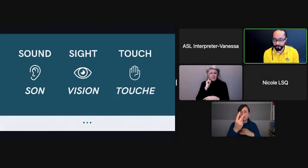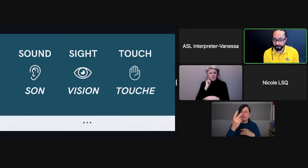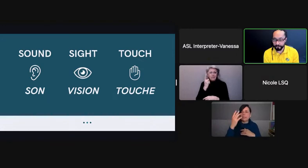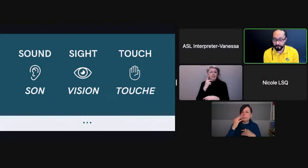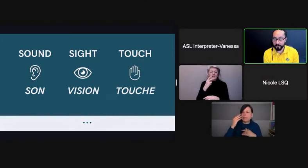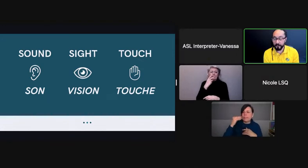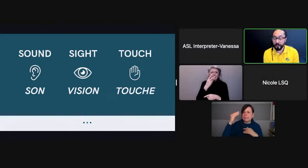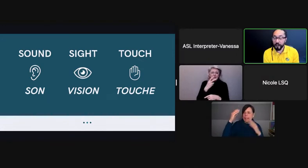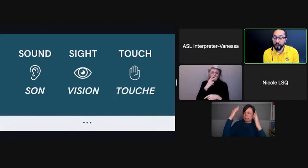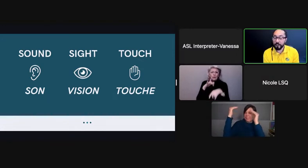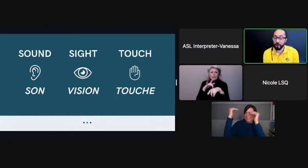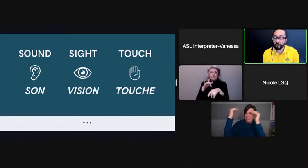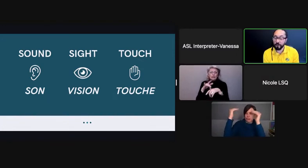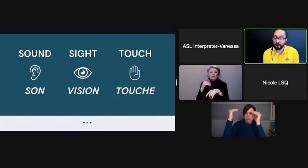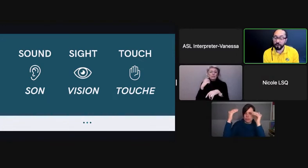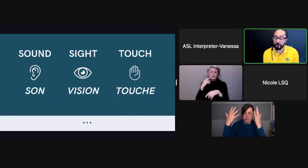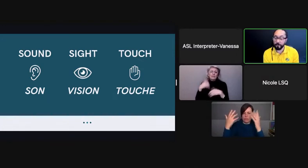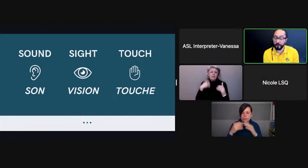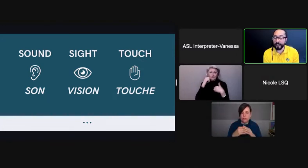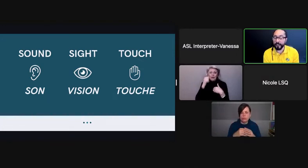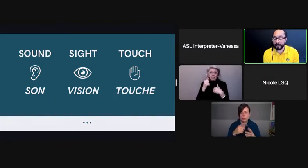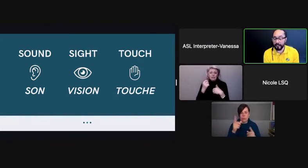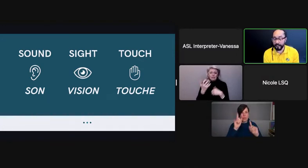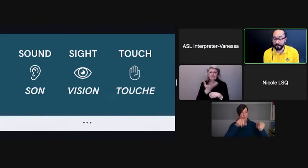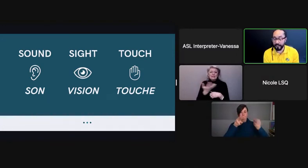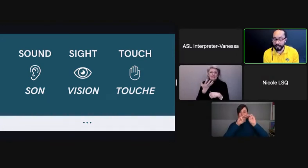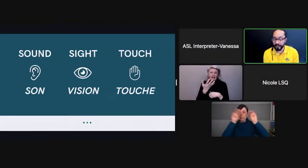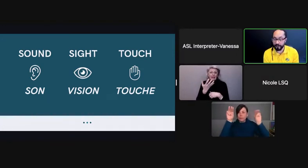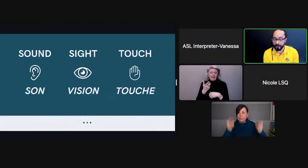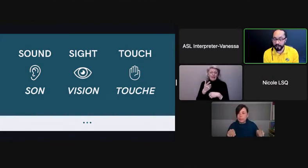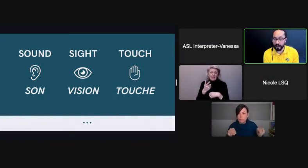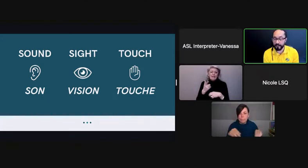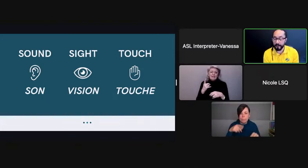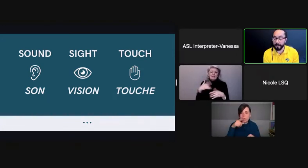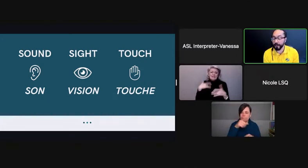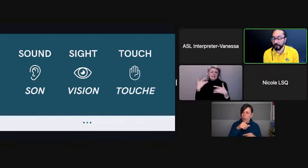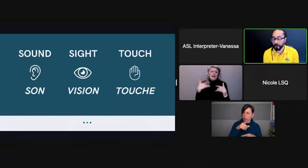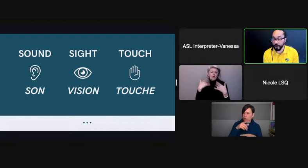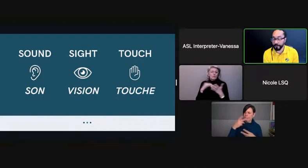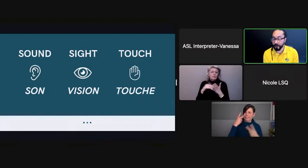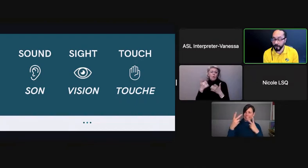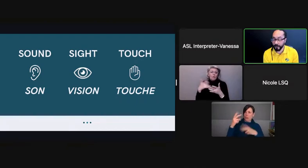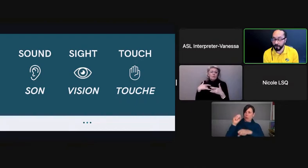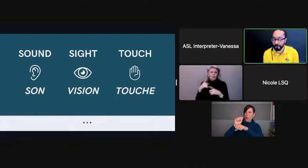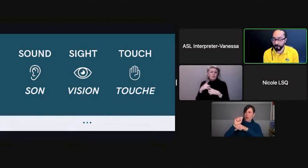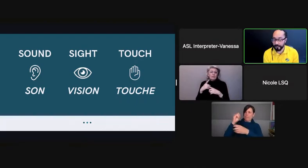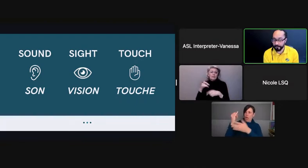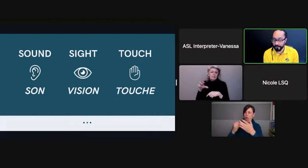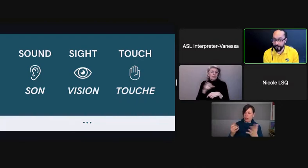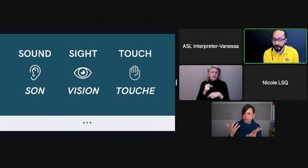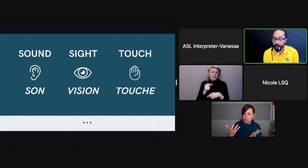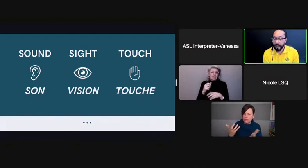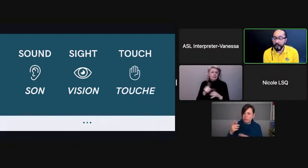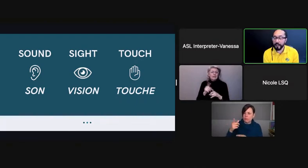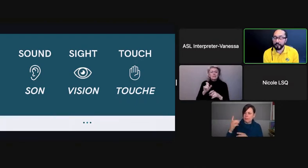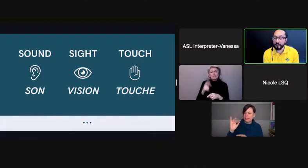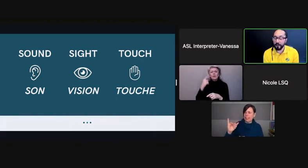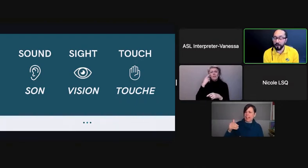pour la vie de tous les jours, les cinq sens sont régulièrement utilisés. Alors, quand on pense aux